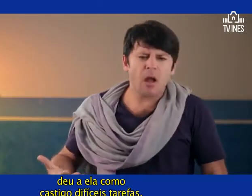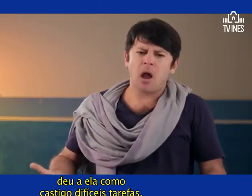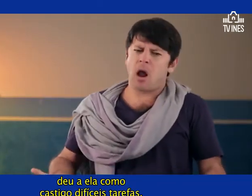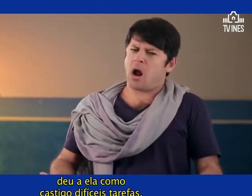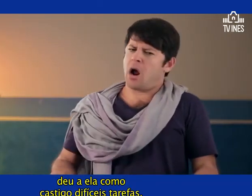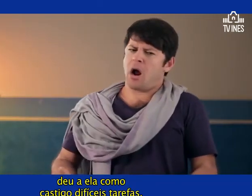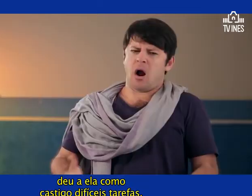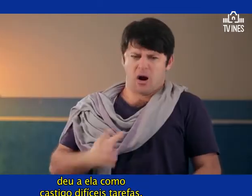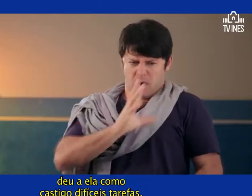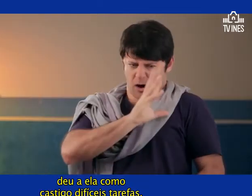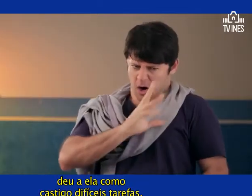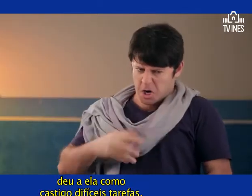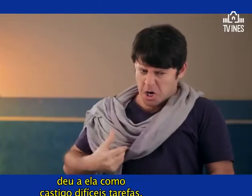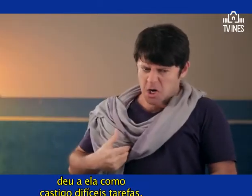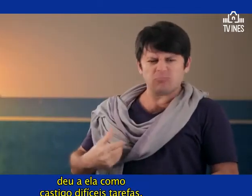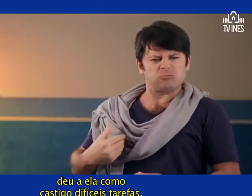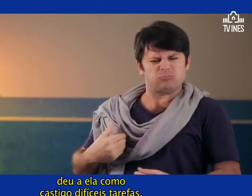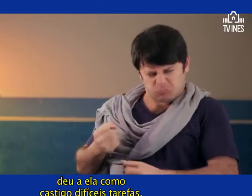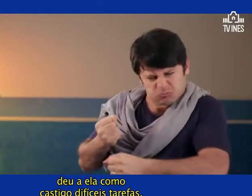como castigo, difíceis tarefas.